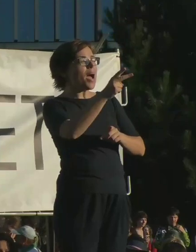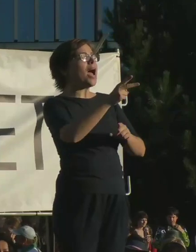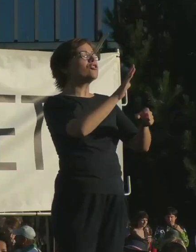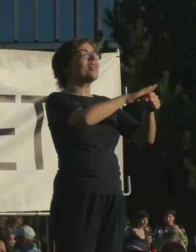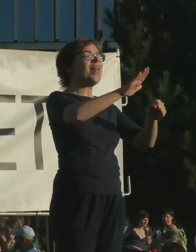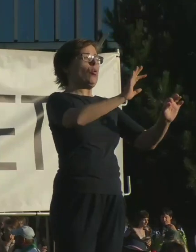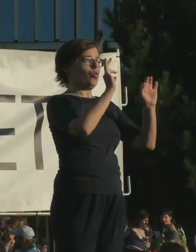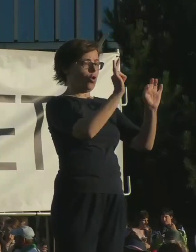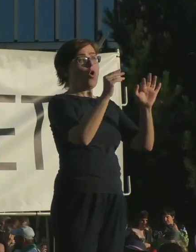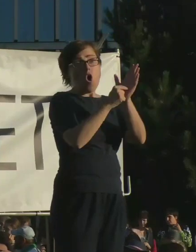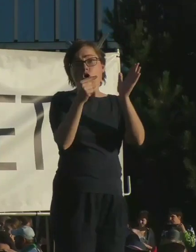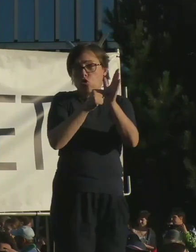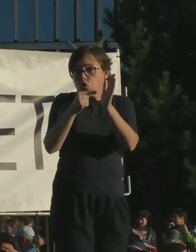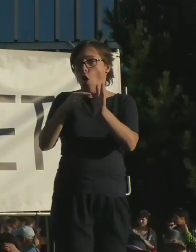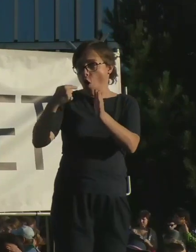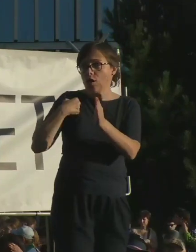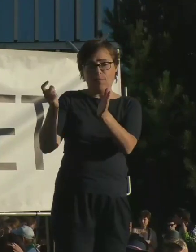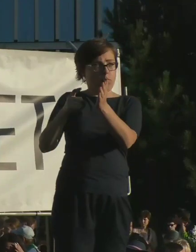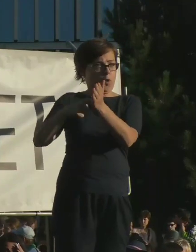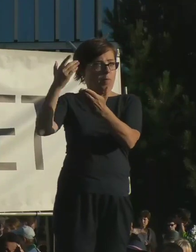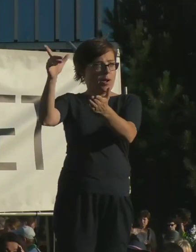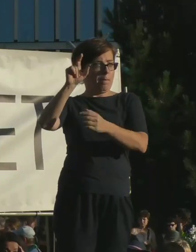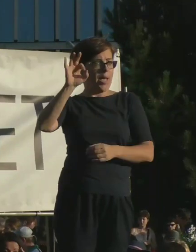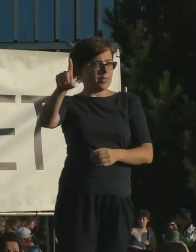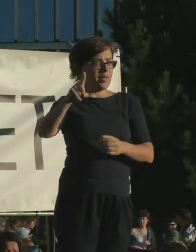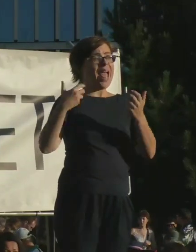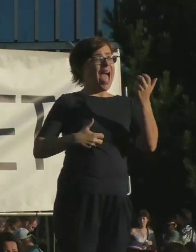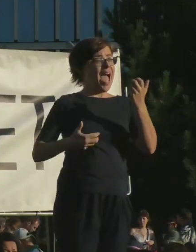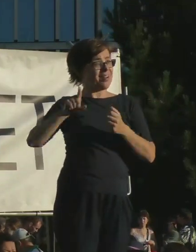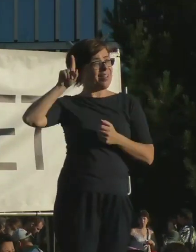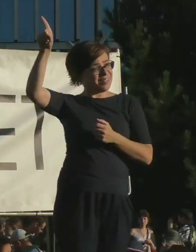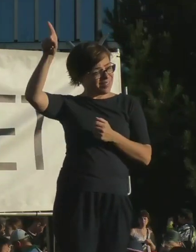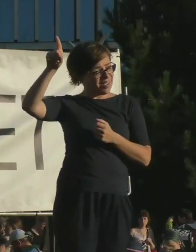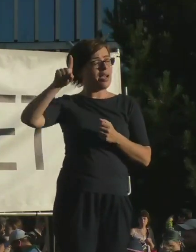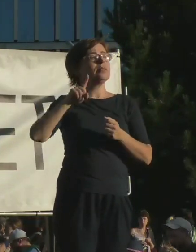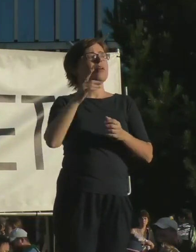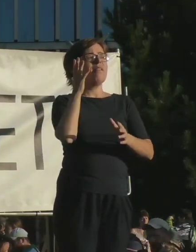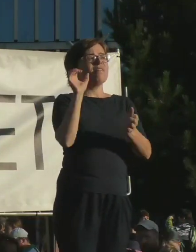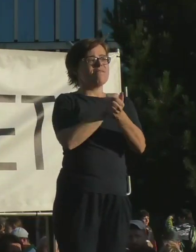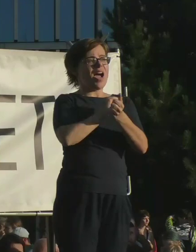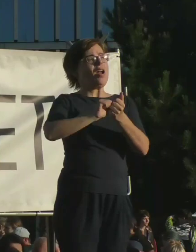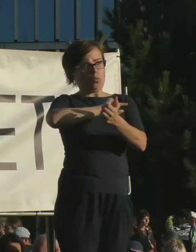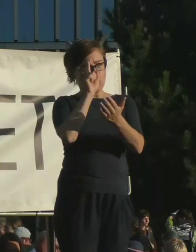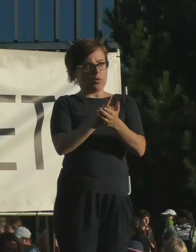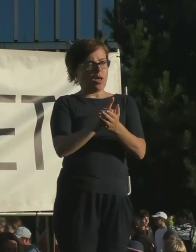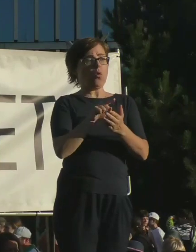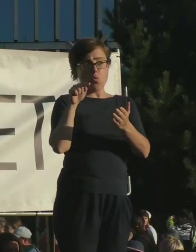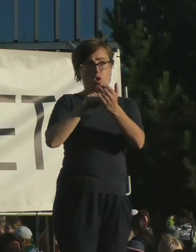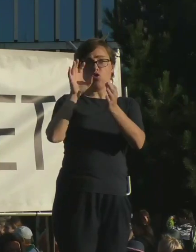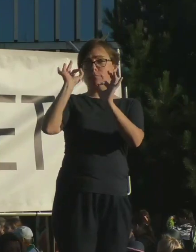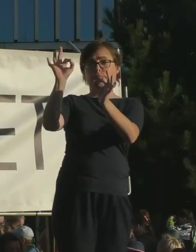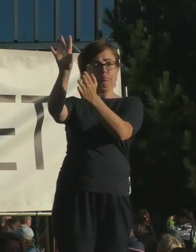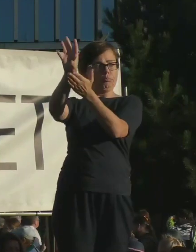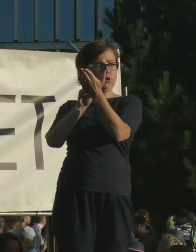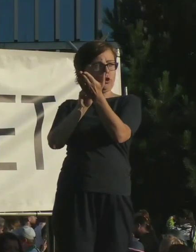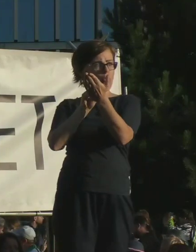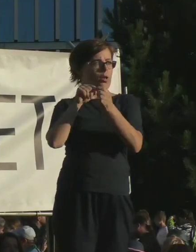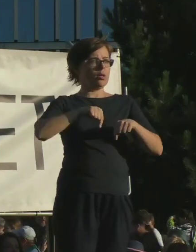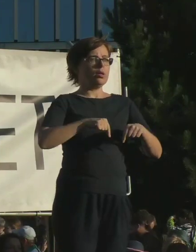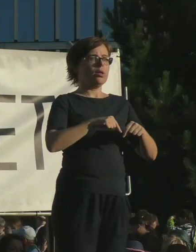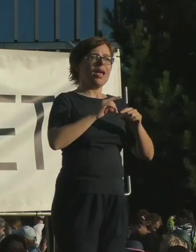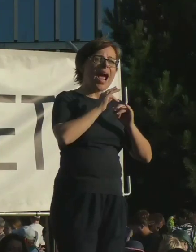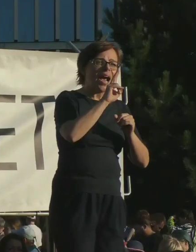PSL. W Argentynie walka zakończyła się sukcesem i to przykład dla nas, że każde kolejne